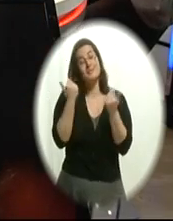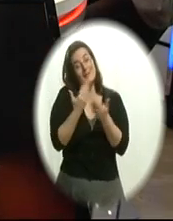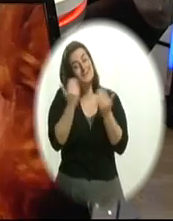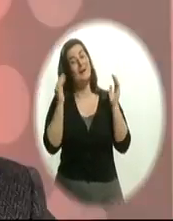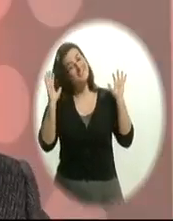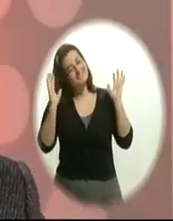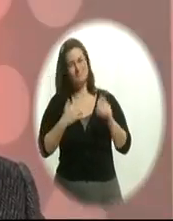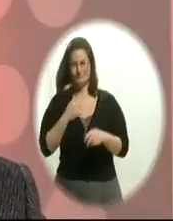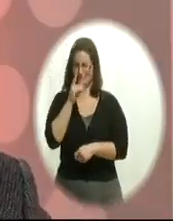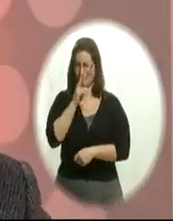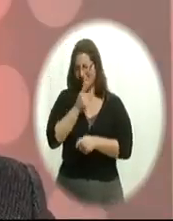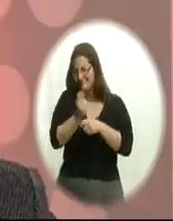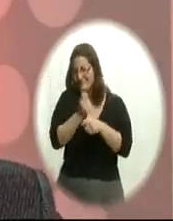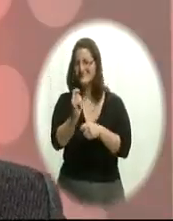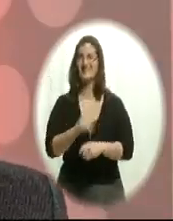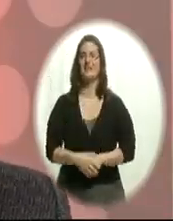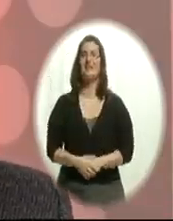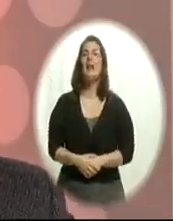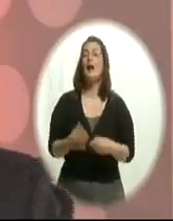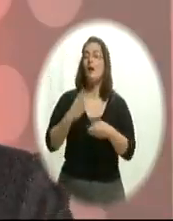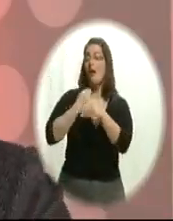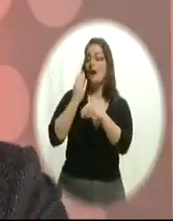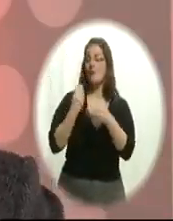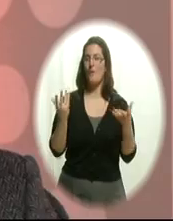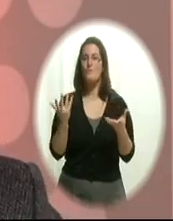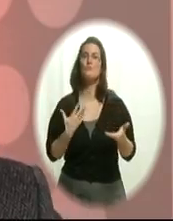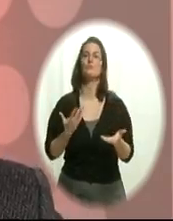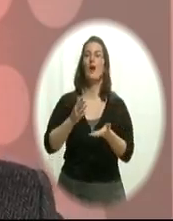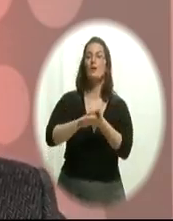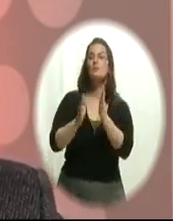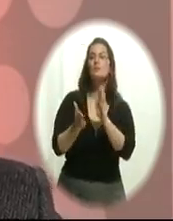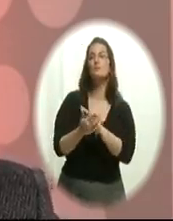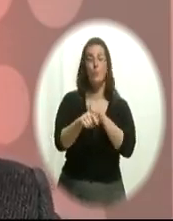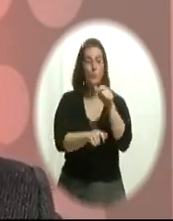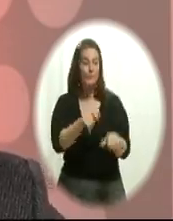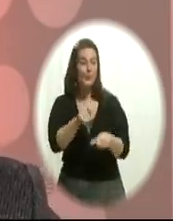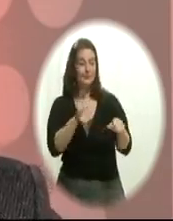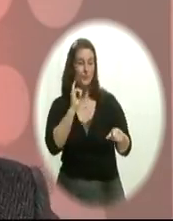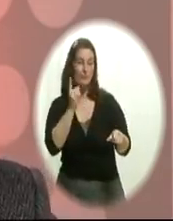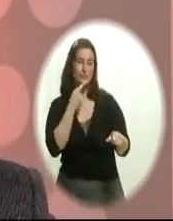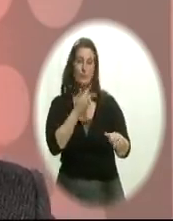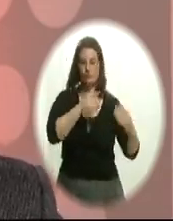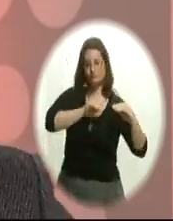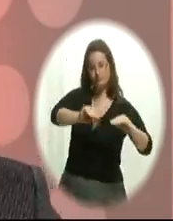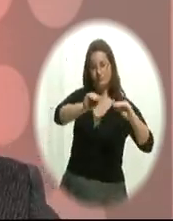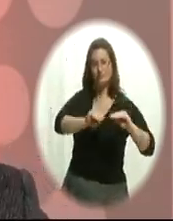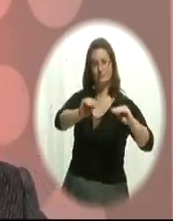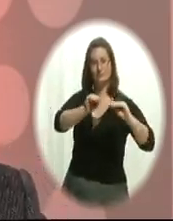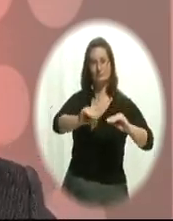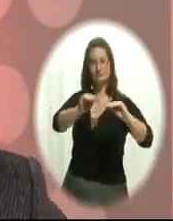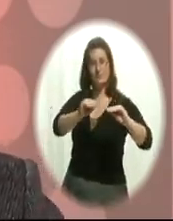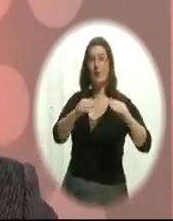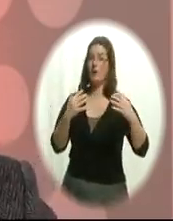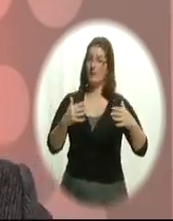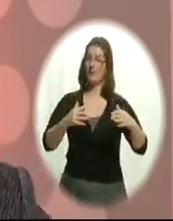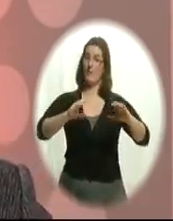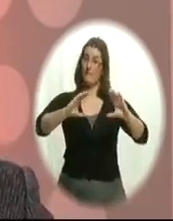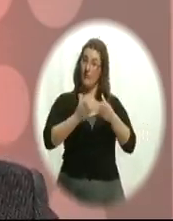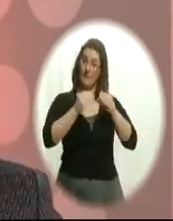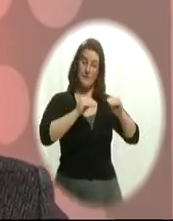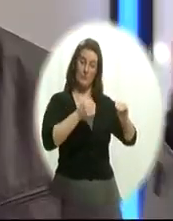l'apprend dans des associations, en général. Des personnes sourdes la transmettent. Donc, il y a maintenant des formations de professeurs de